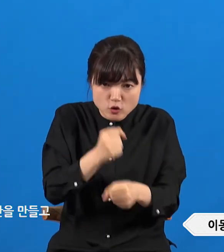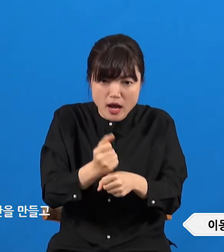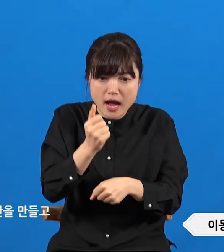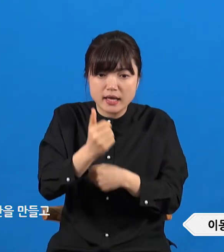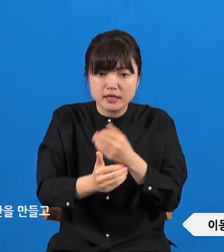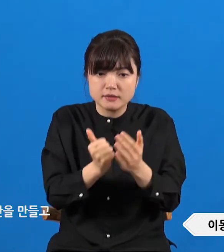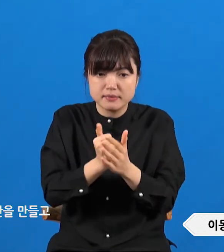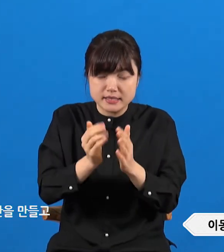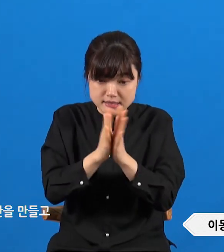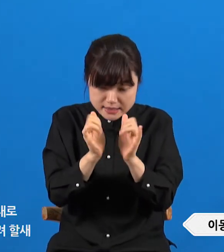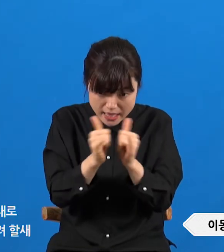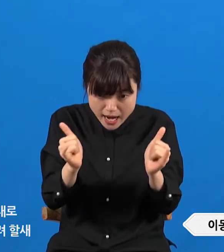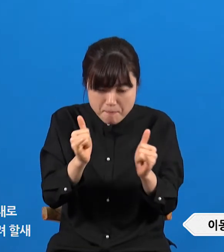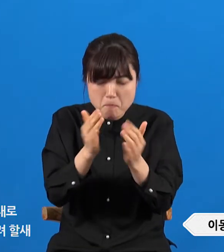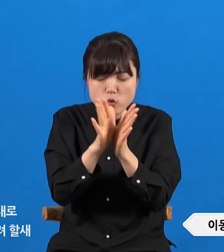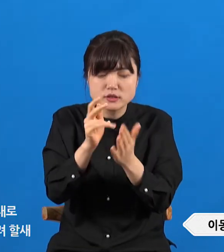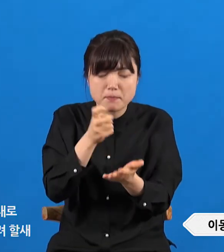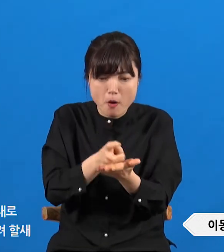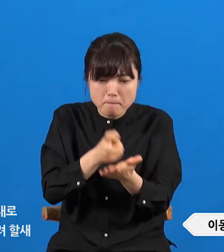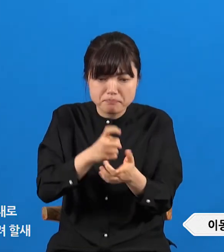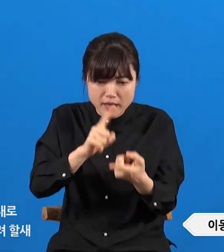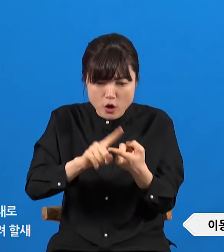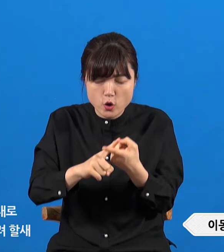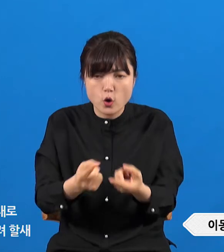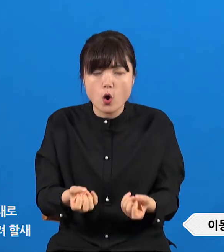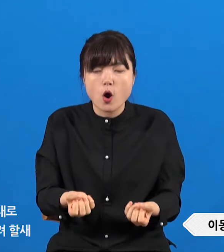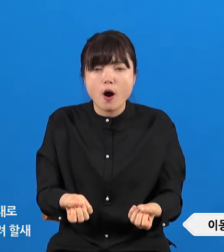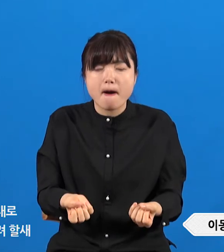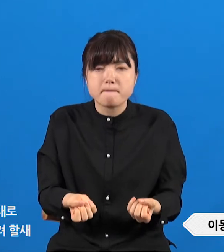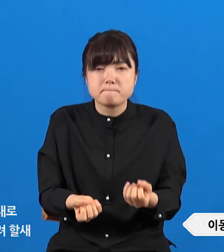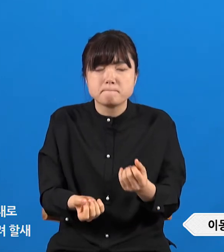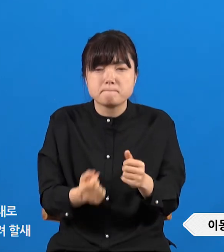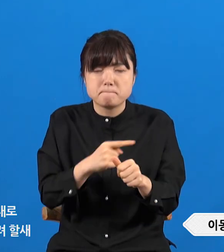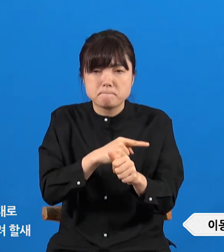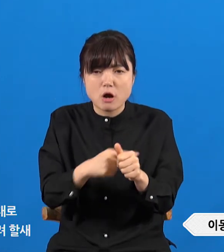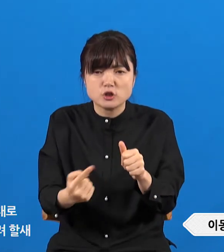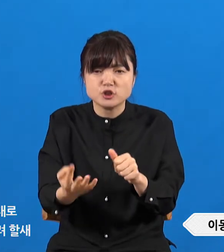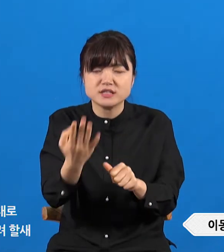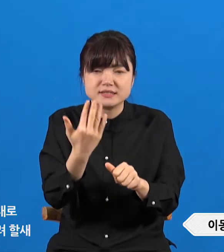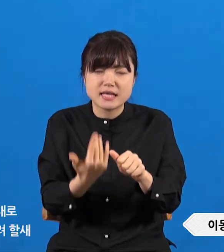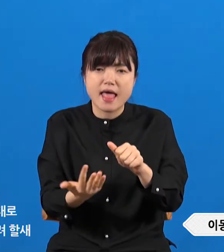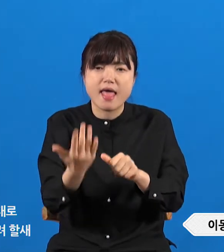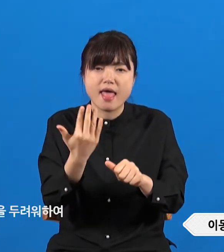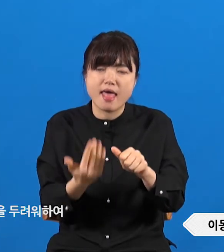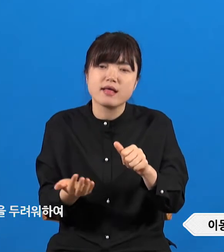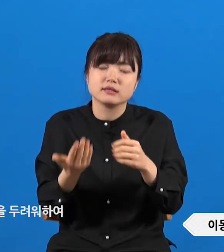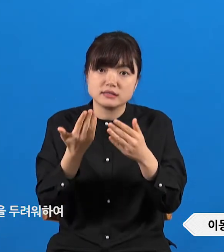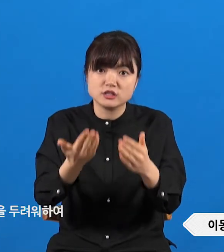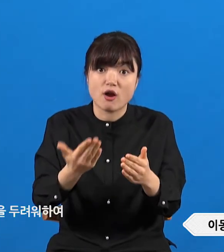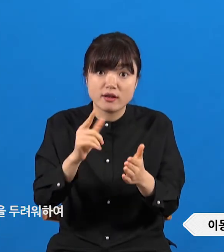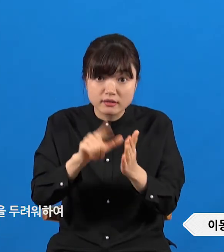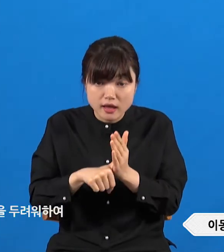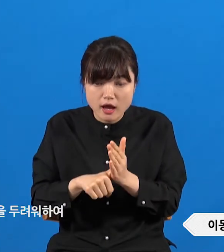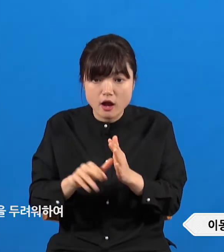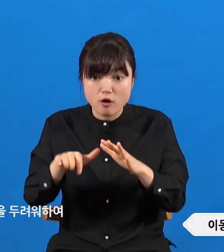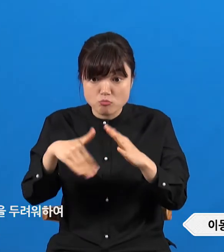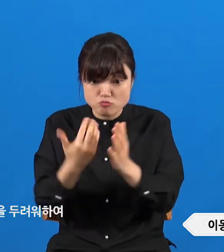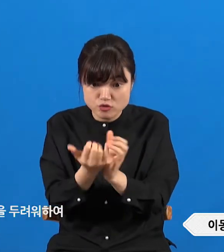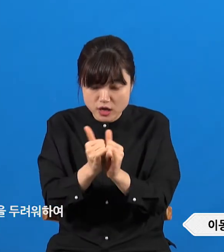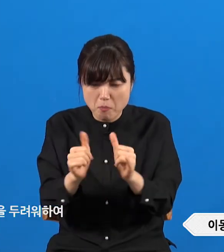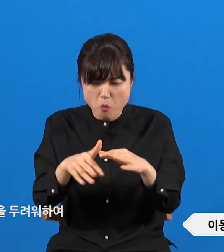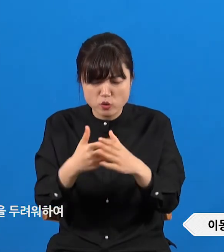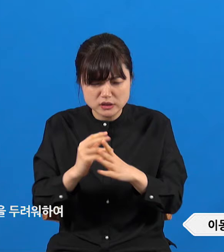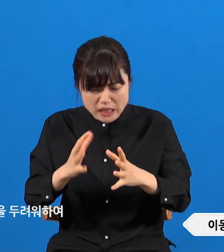사람 모세의 율법에 기록한 대로 번제를 그 위에서 드리려 할세. 3절. 무리가 모든 나라